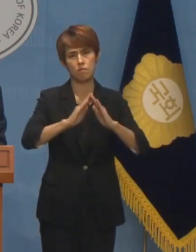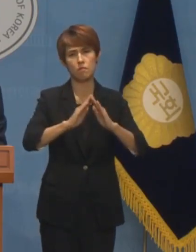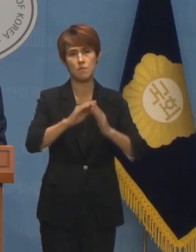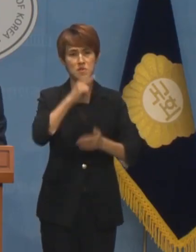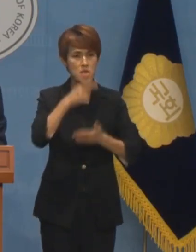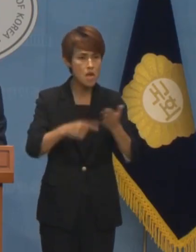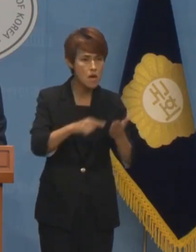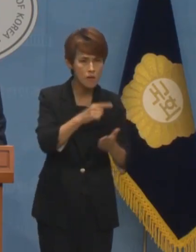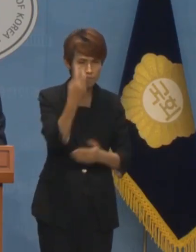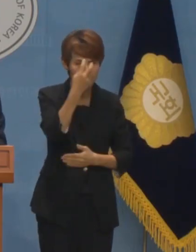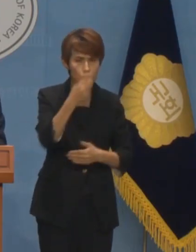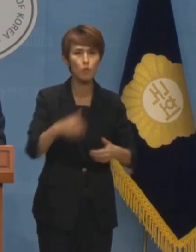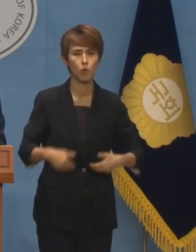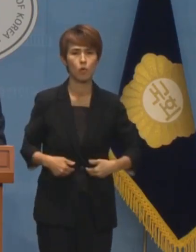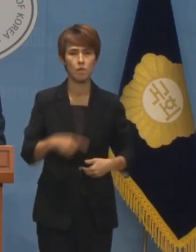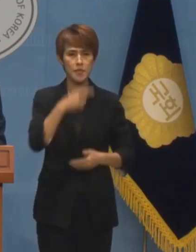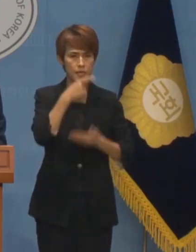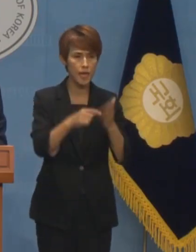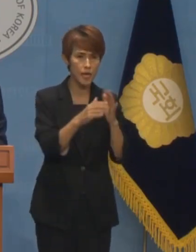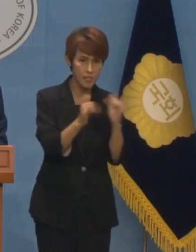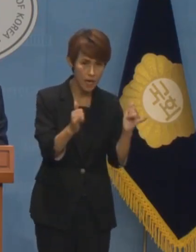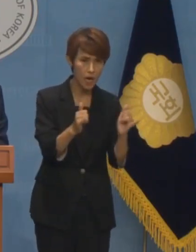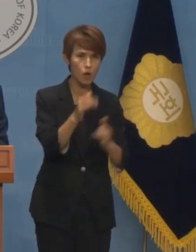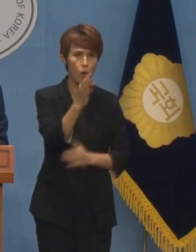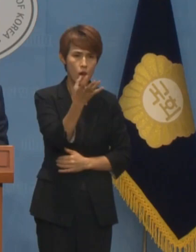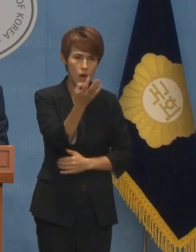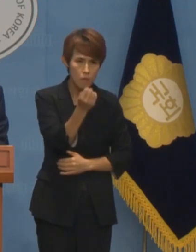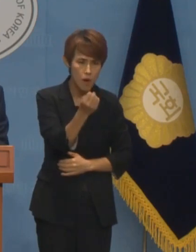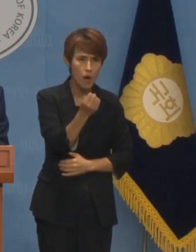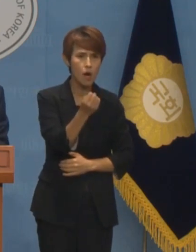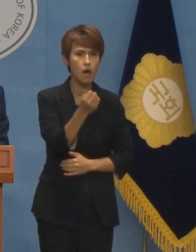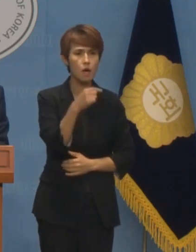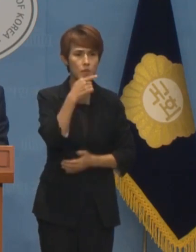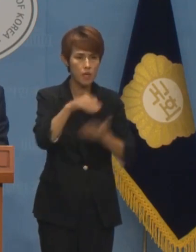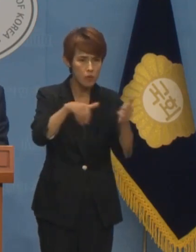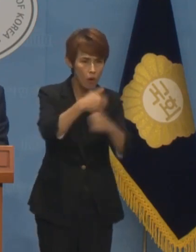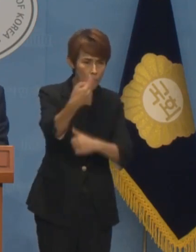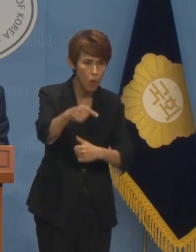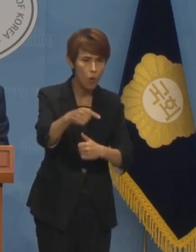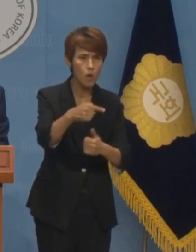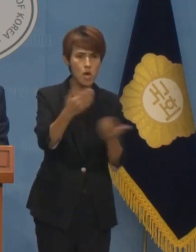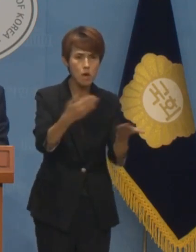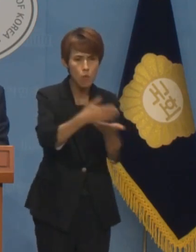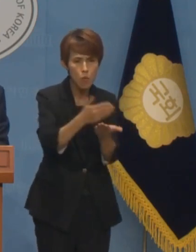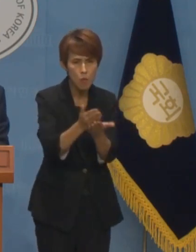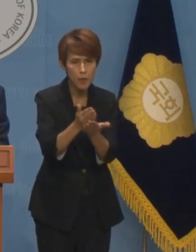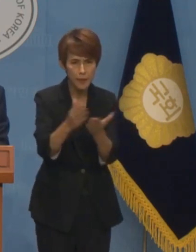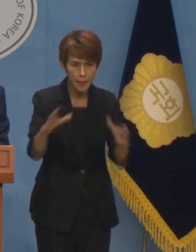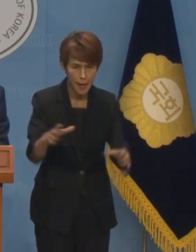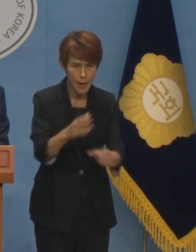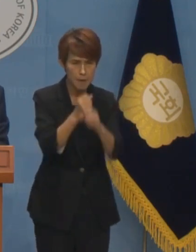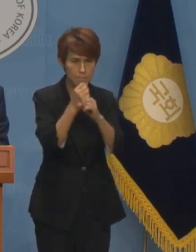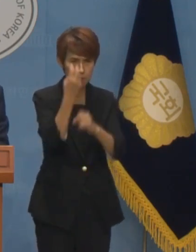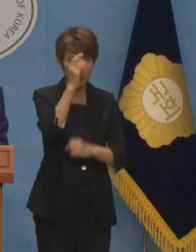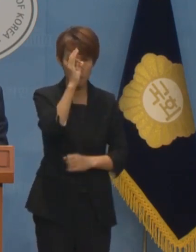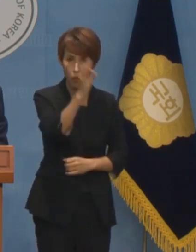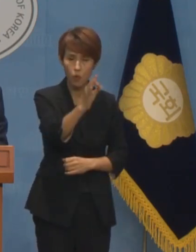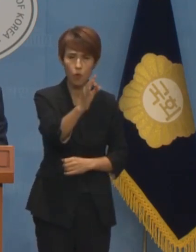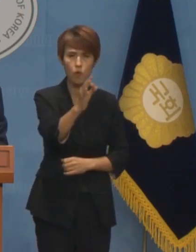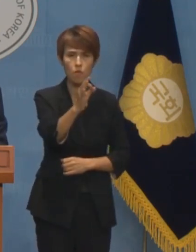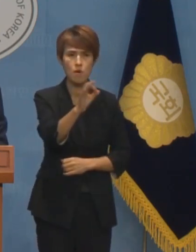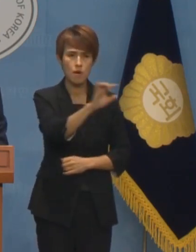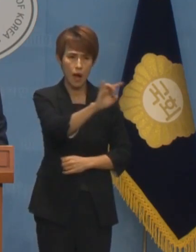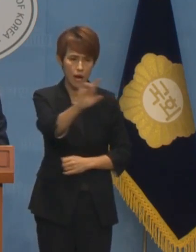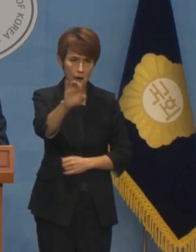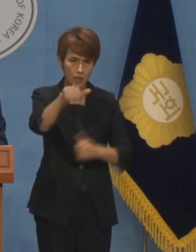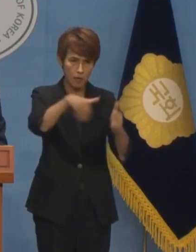합니다. 피해자, 피해 금액, 피해 유형, 피해 업종 등을 종합적으로 파악하여 각각의